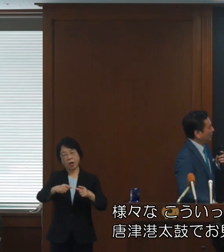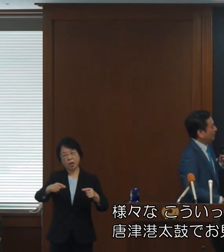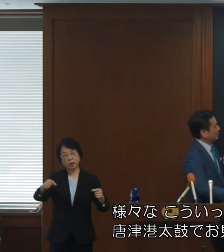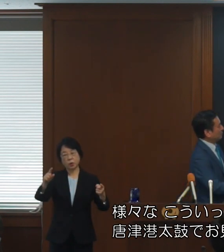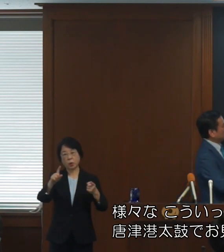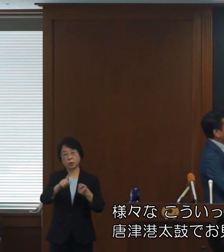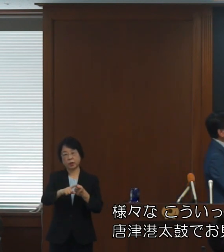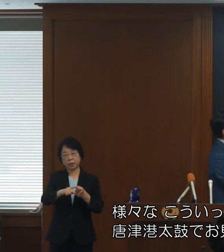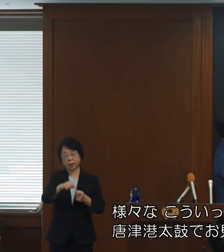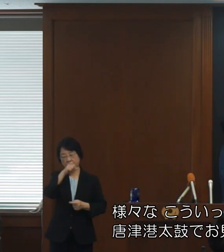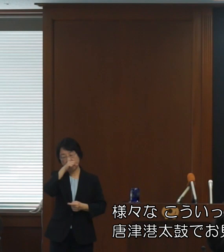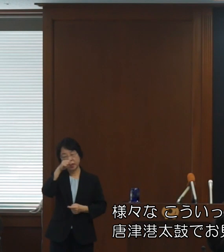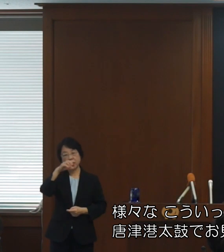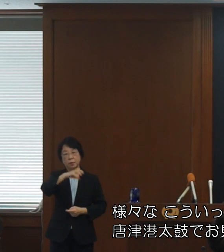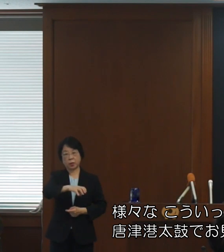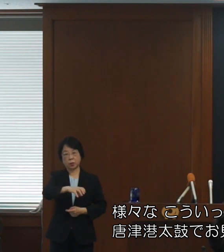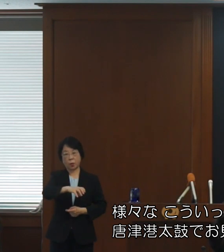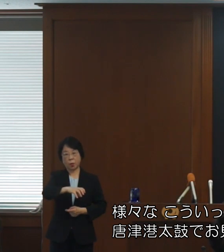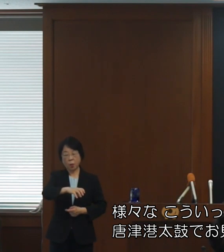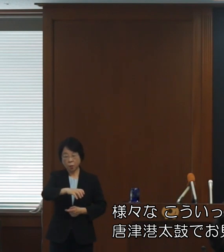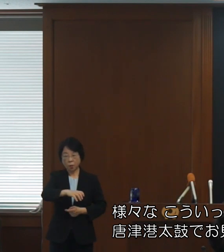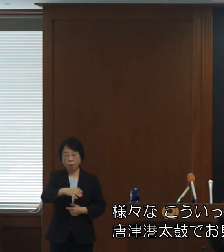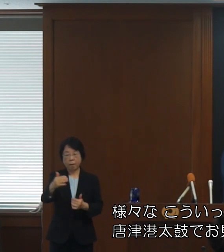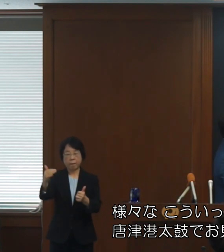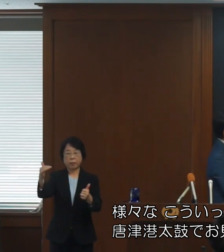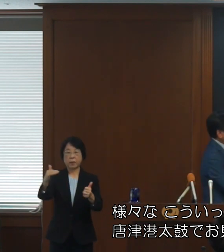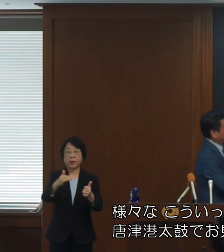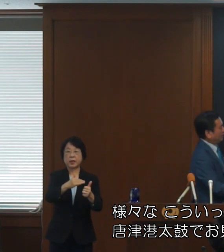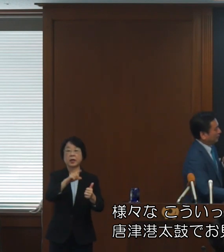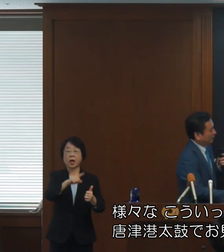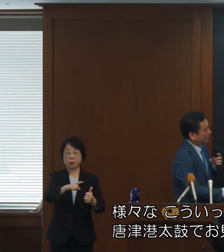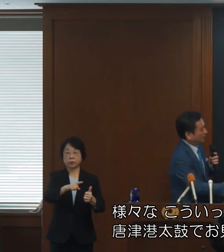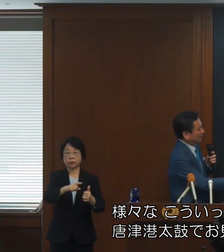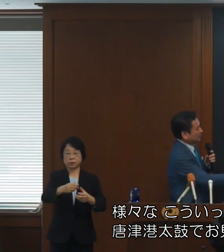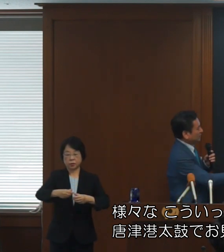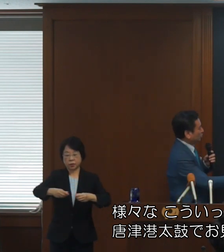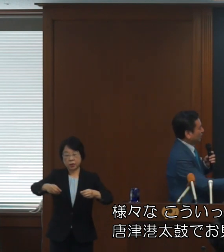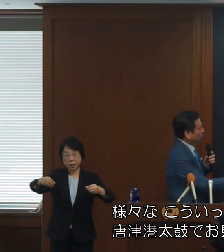呼んでいて様々なこういった焼き物巡りだったり